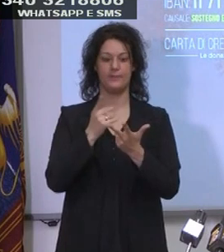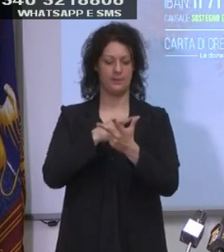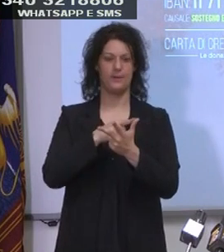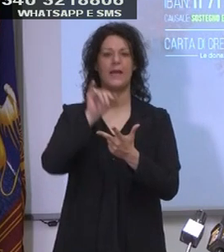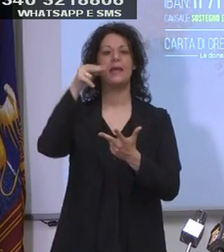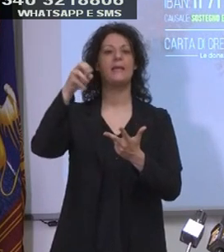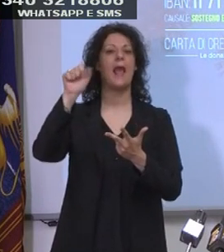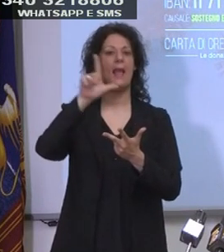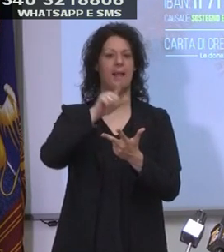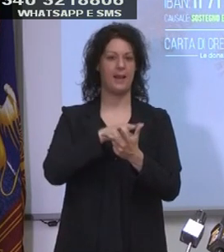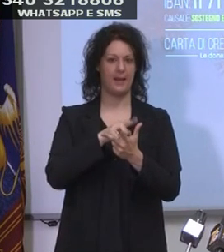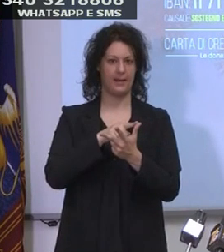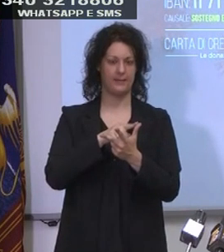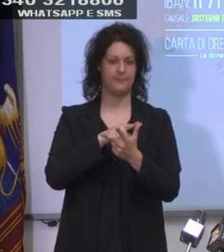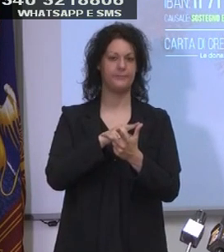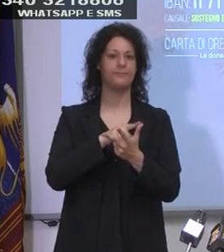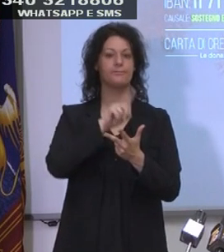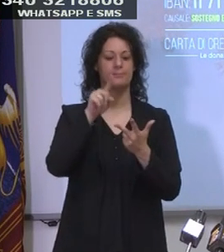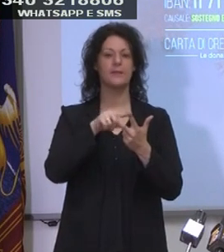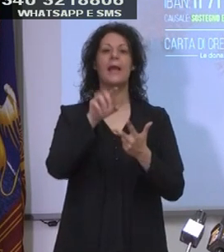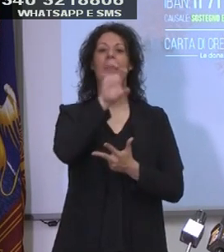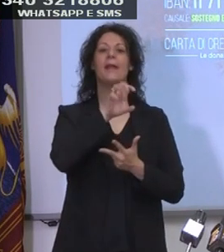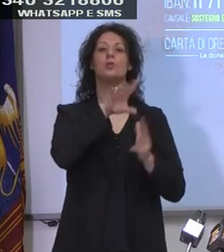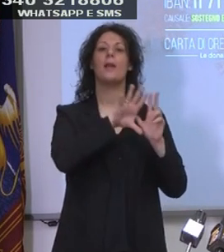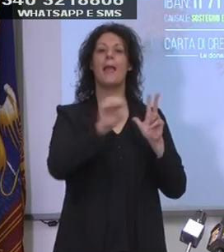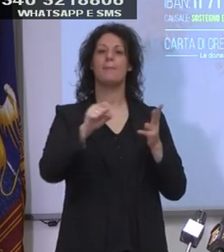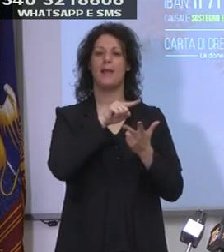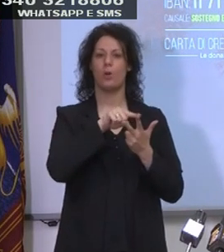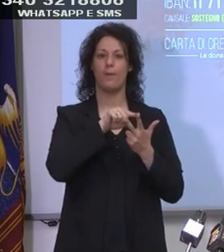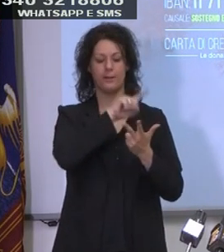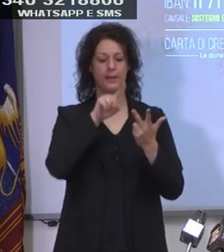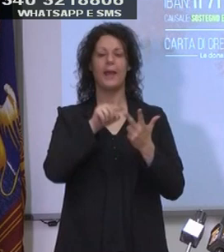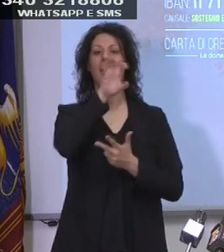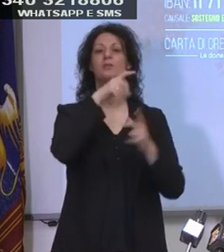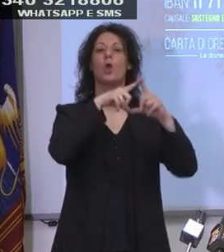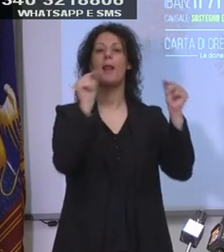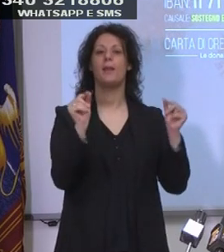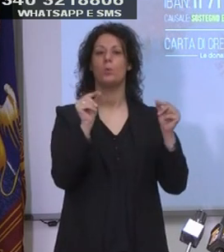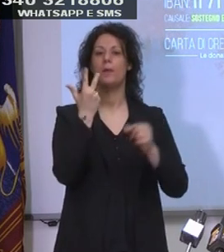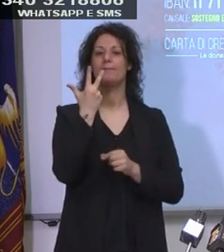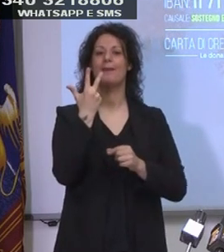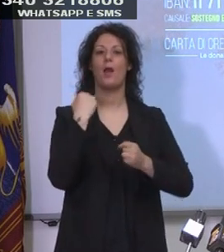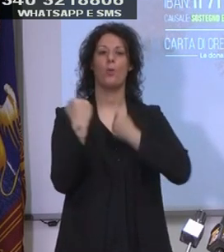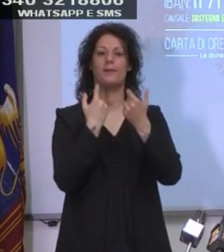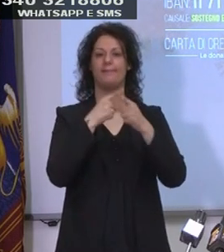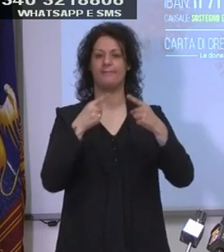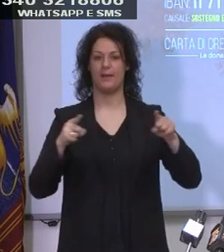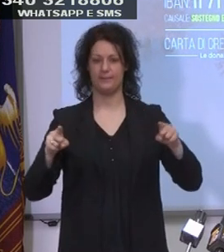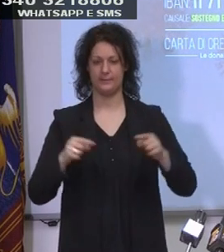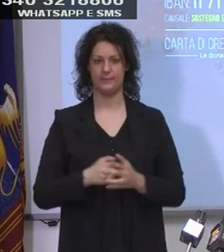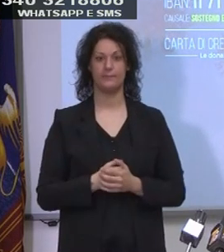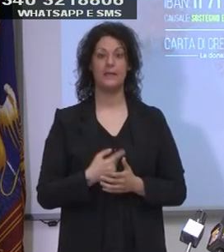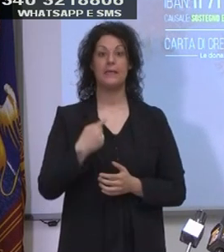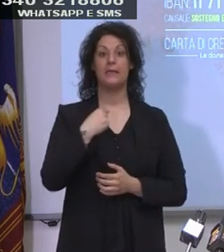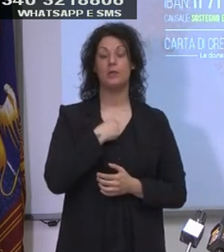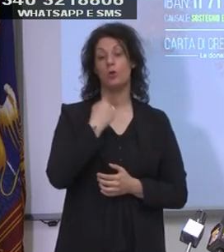dell'INAIL, c'era quello della regione Emilia-Romagna e c'era quello della regione Liguria. Siccome Io porto avanti l'idea che